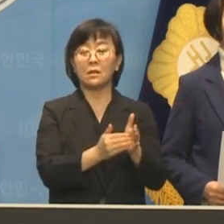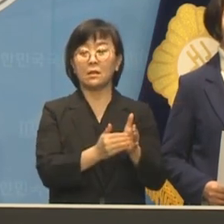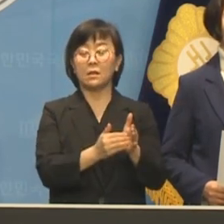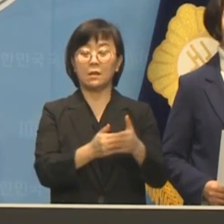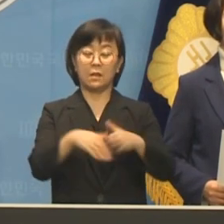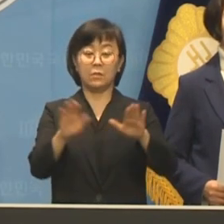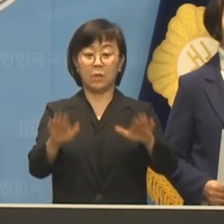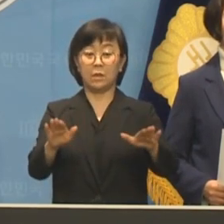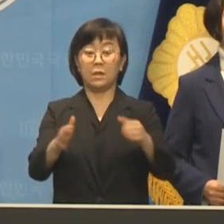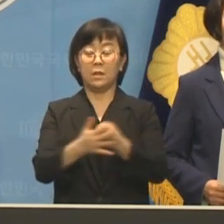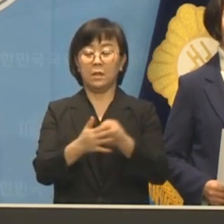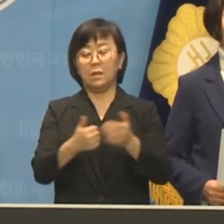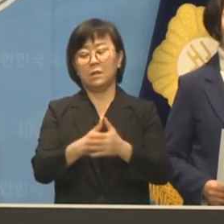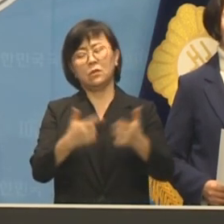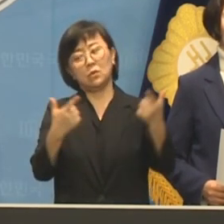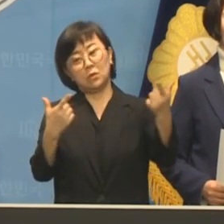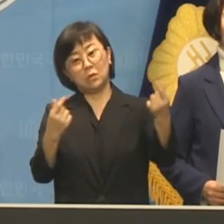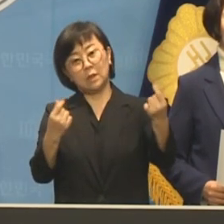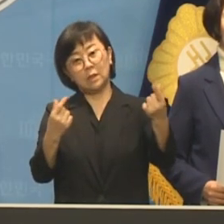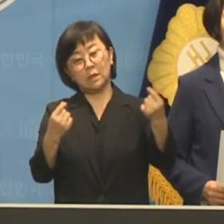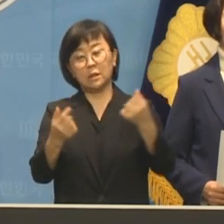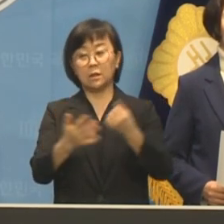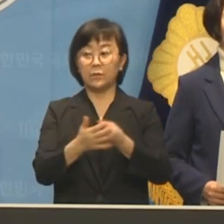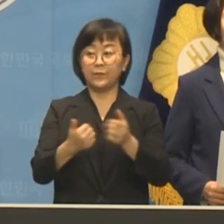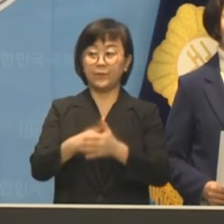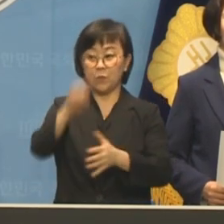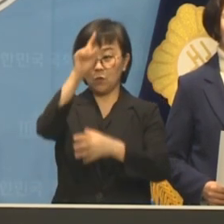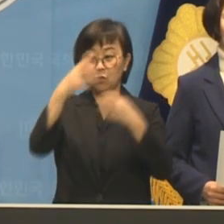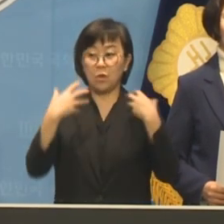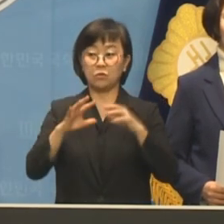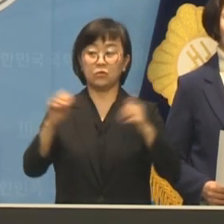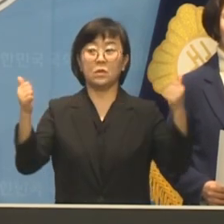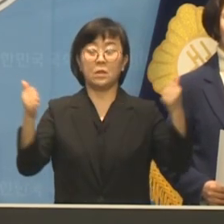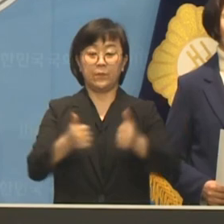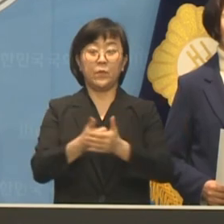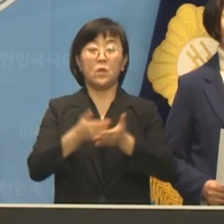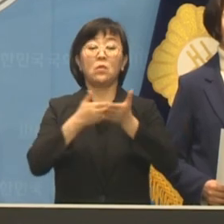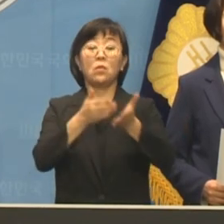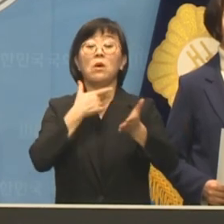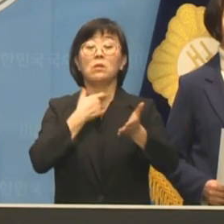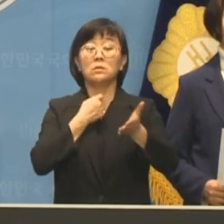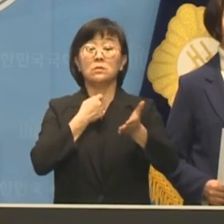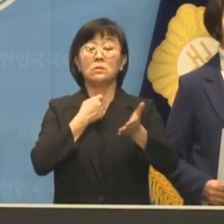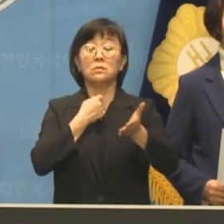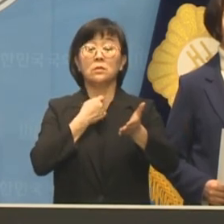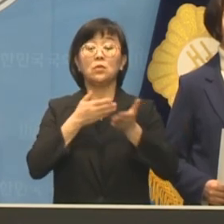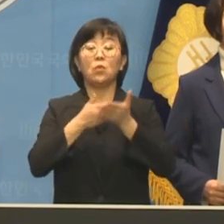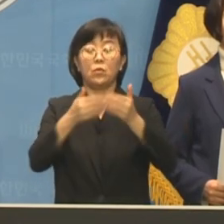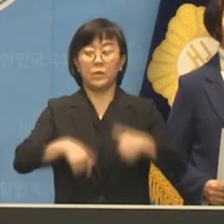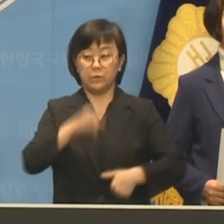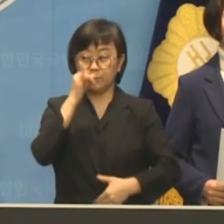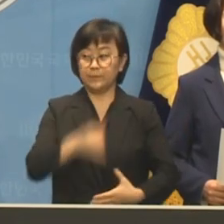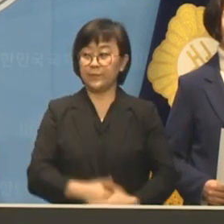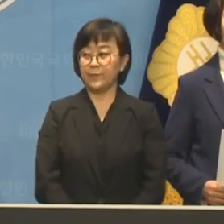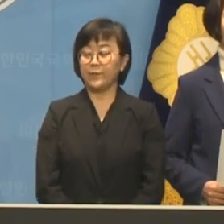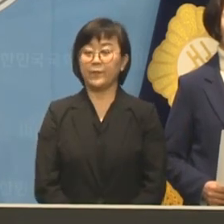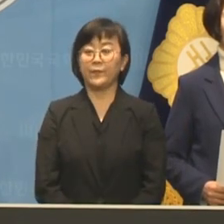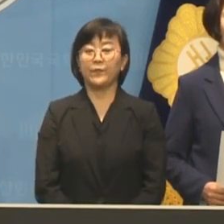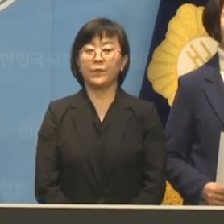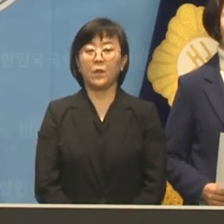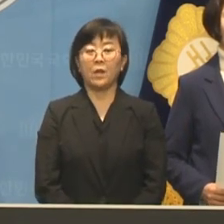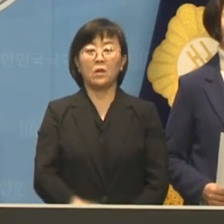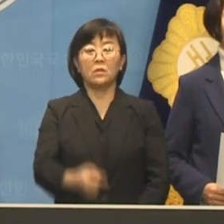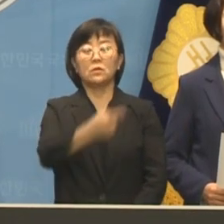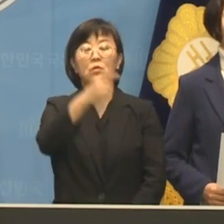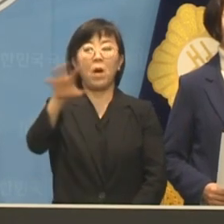이번에도 크게 다르지 않겠지만 정부와 국회에 요구할 것을 요구해야겠습니다.